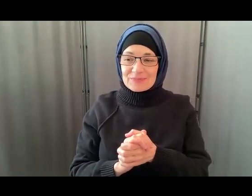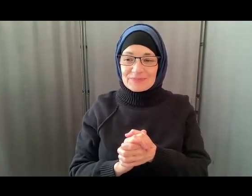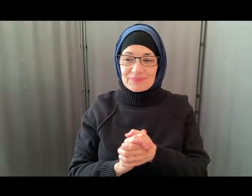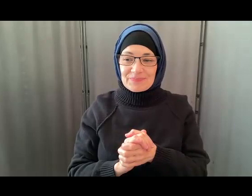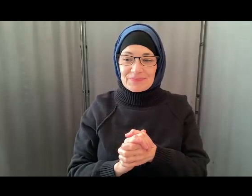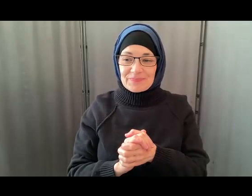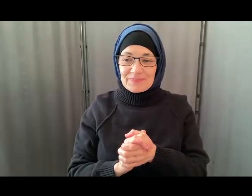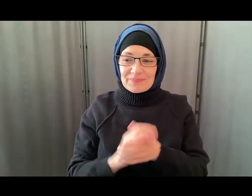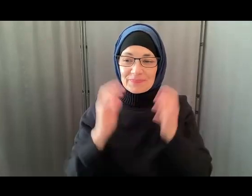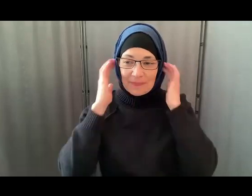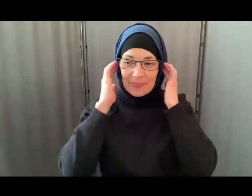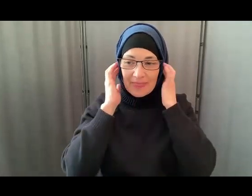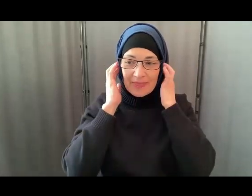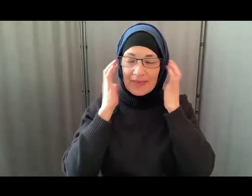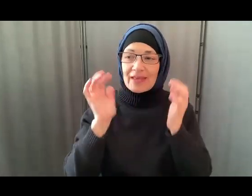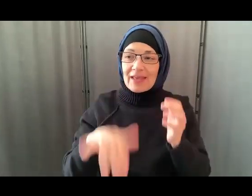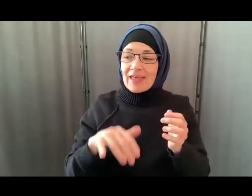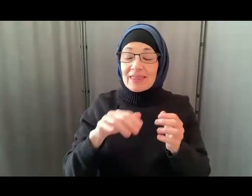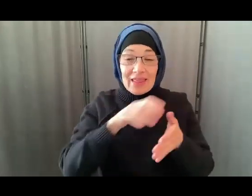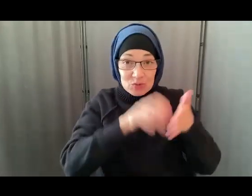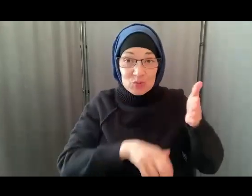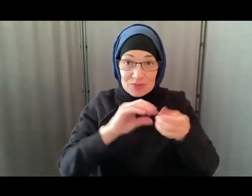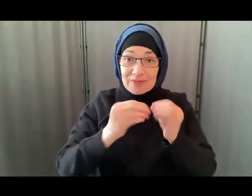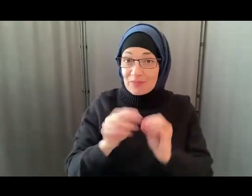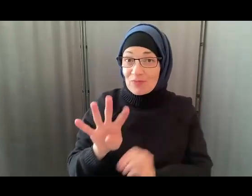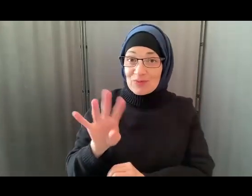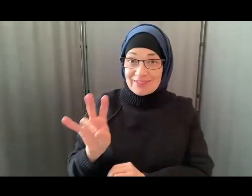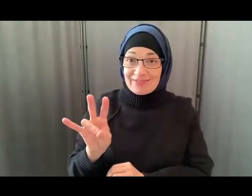سورة محمد is سورة number 47.